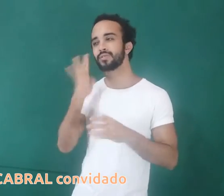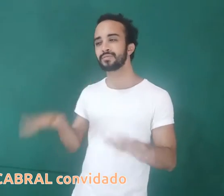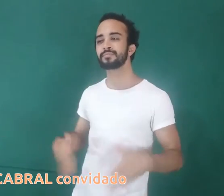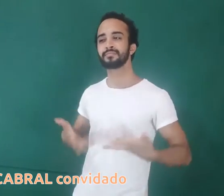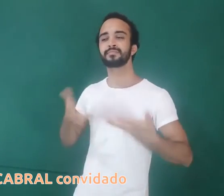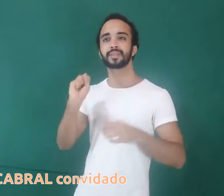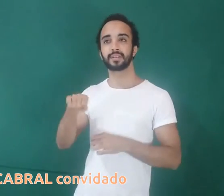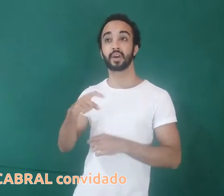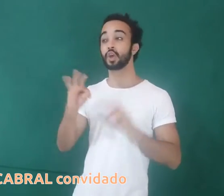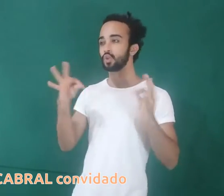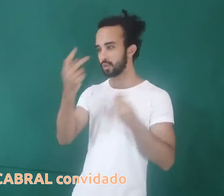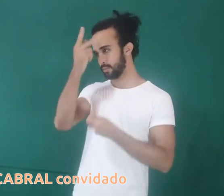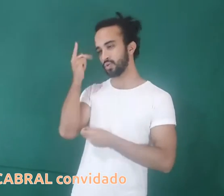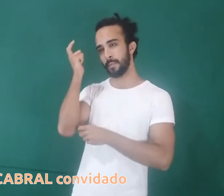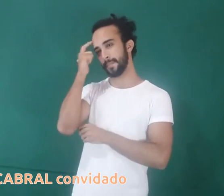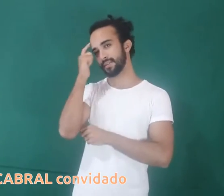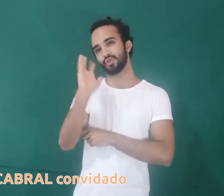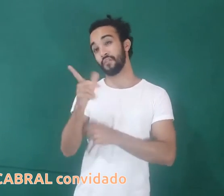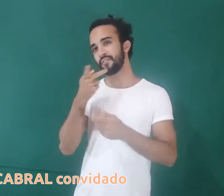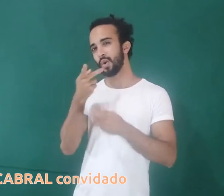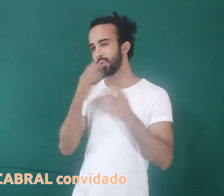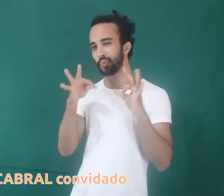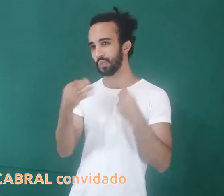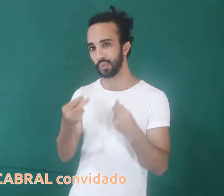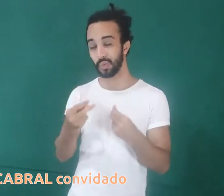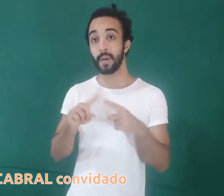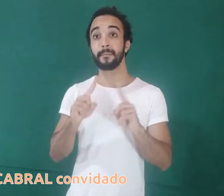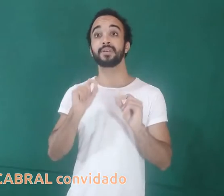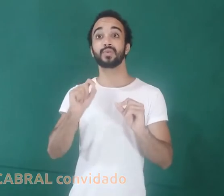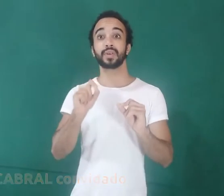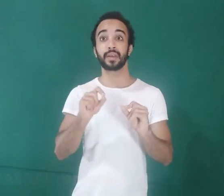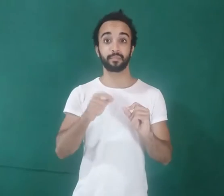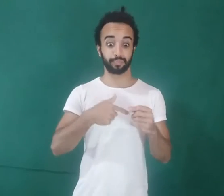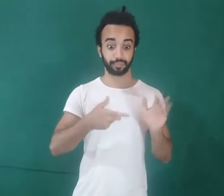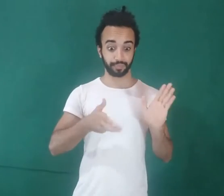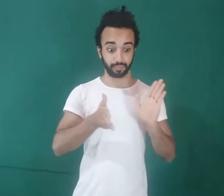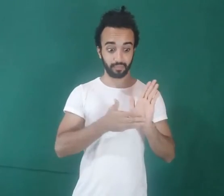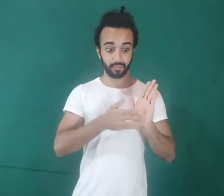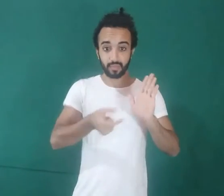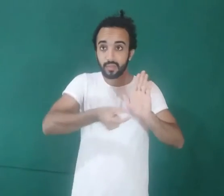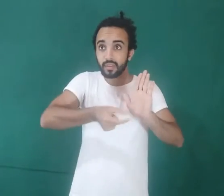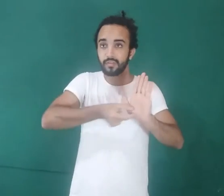já fez tudo, mas acho que as plataformas, elas são meio que mais